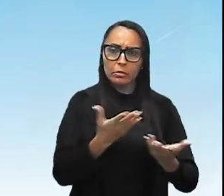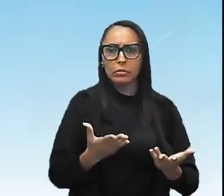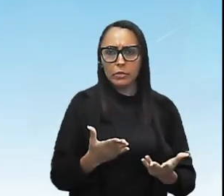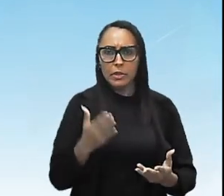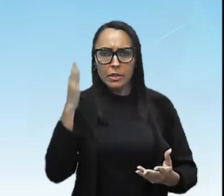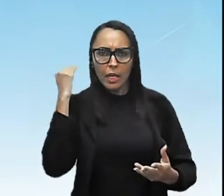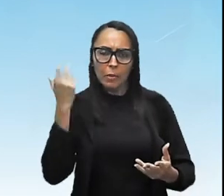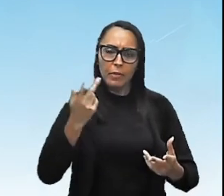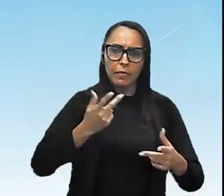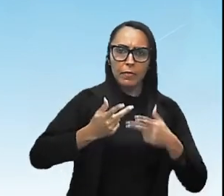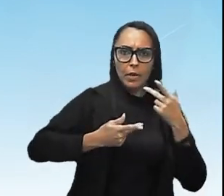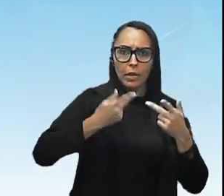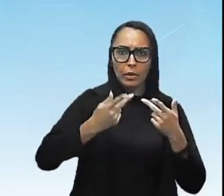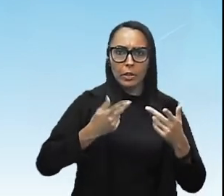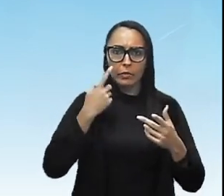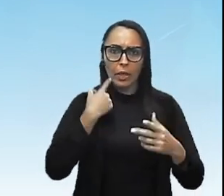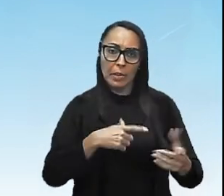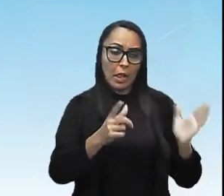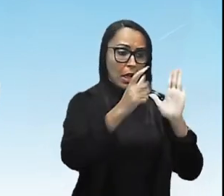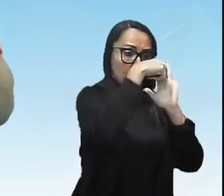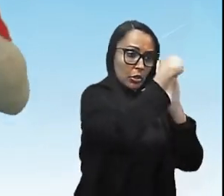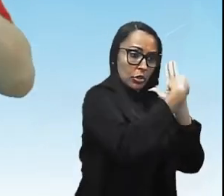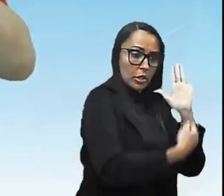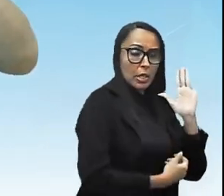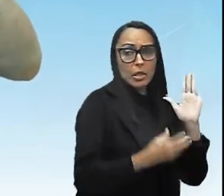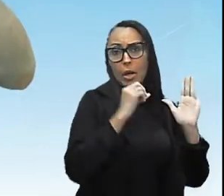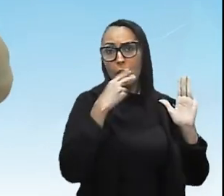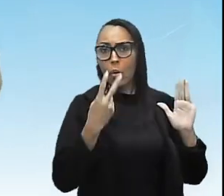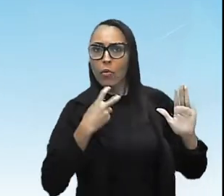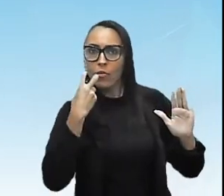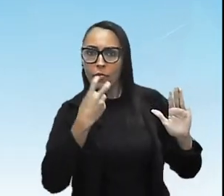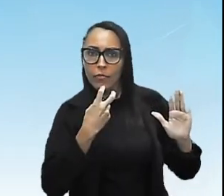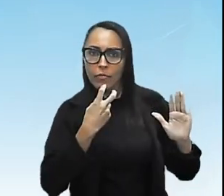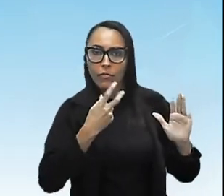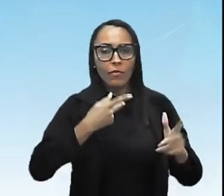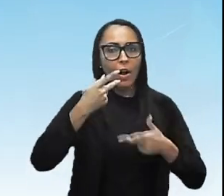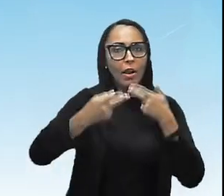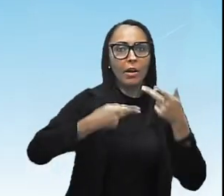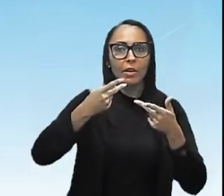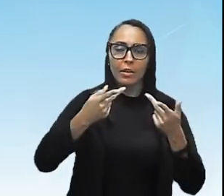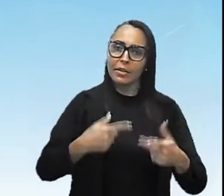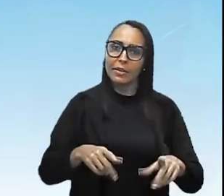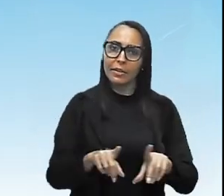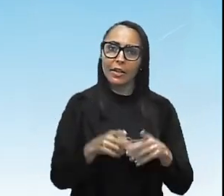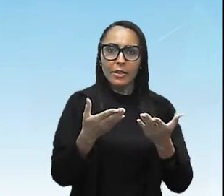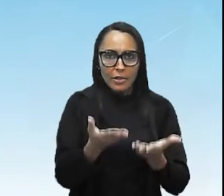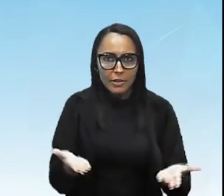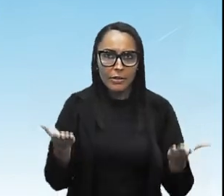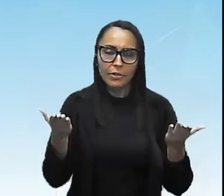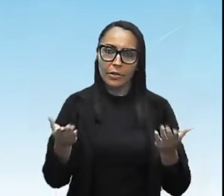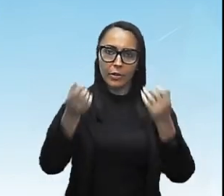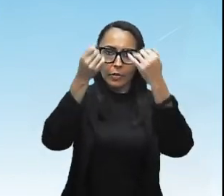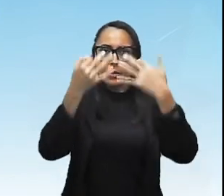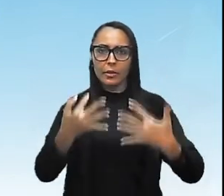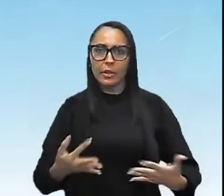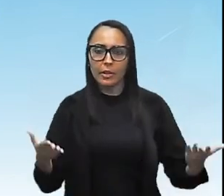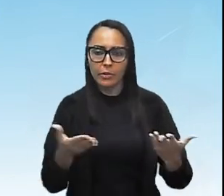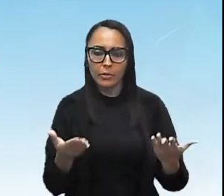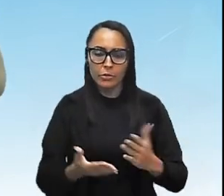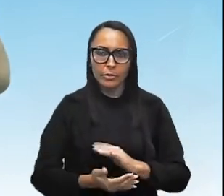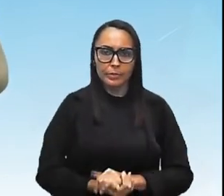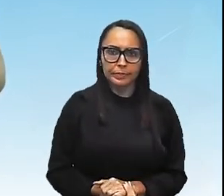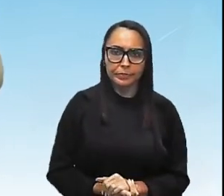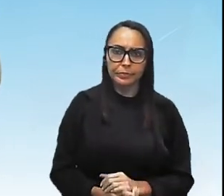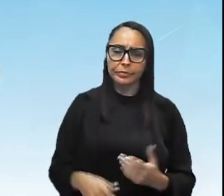palavra, seja ela escrita ou falada. Então, é a palavra. E é isso que nós vamos ver hoje. Hoje vamos conhecer um pouco